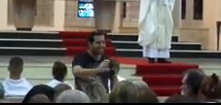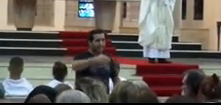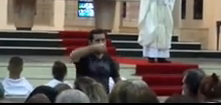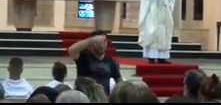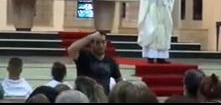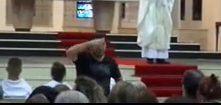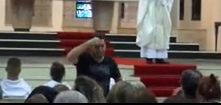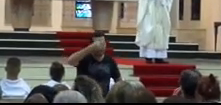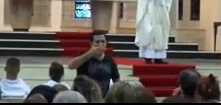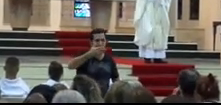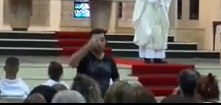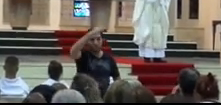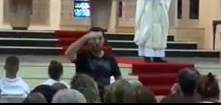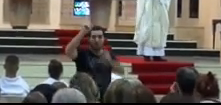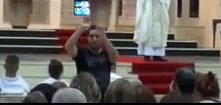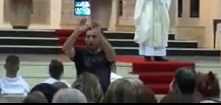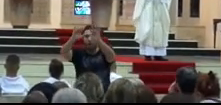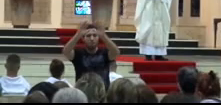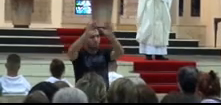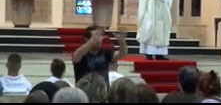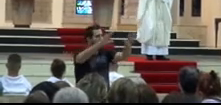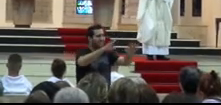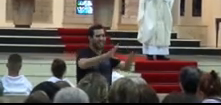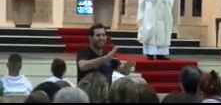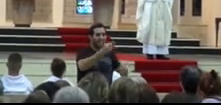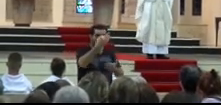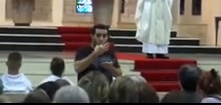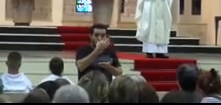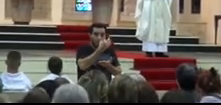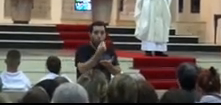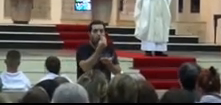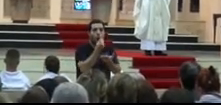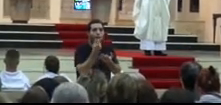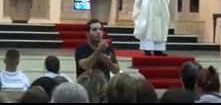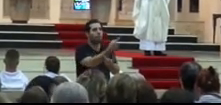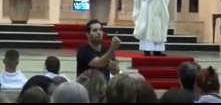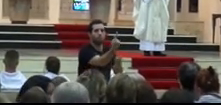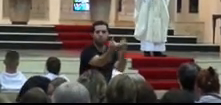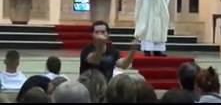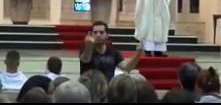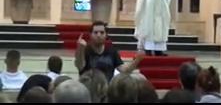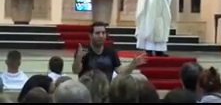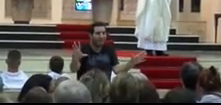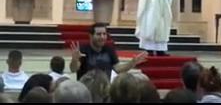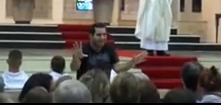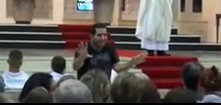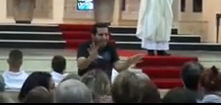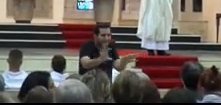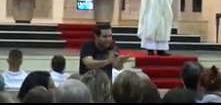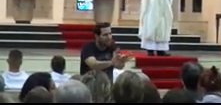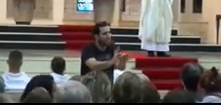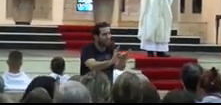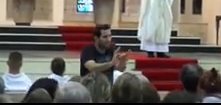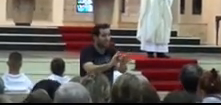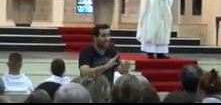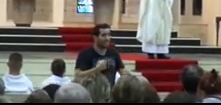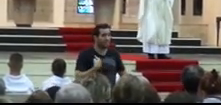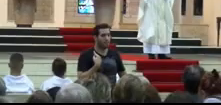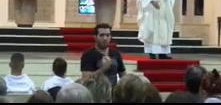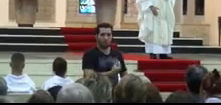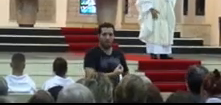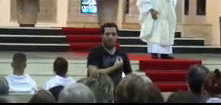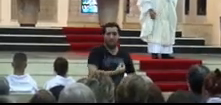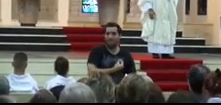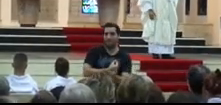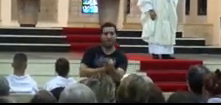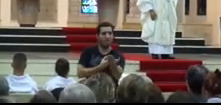batizado, que comum o corpo e sangue do Senhor. E que a nossa vida seja uma grande comunhão para